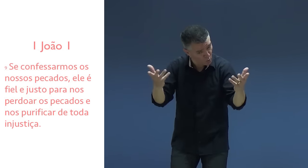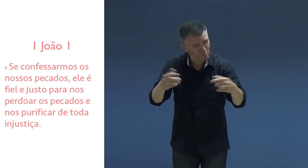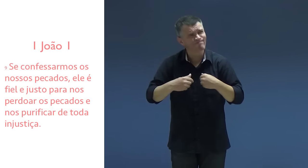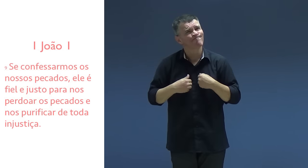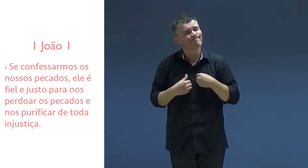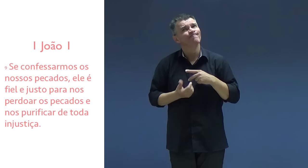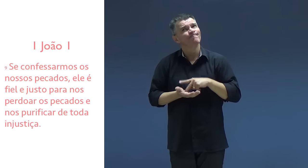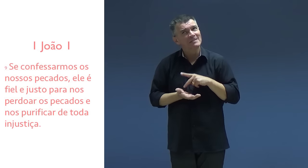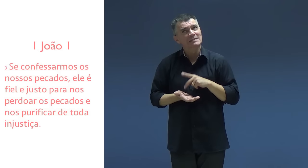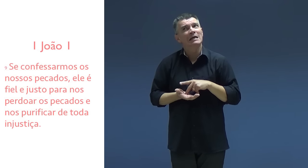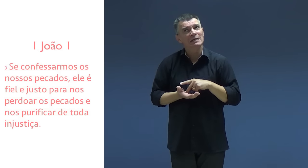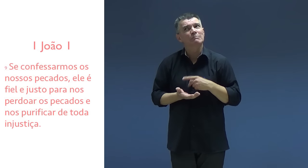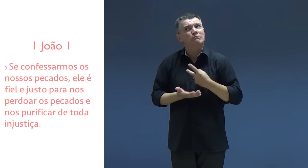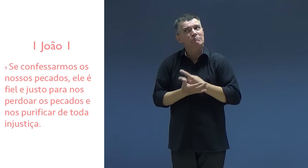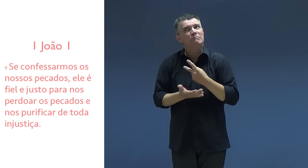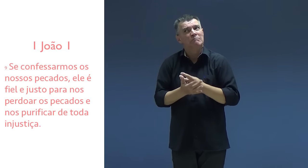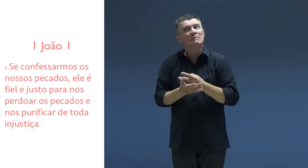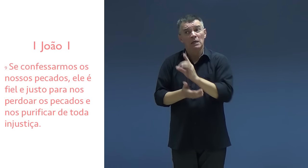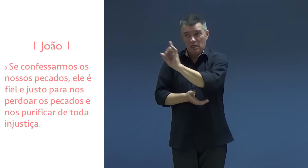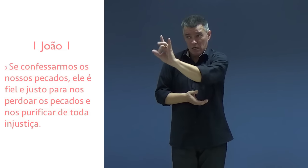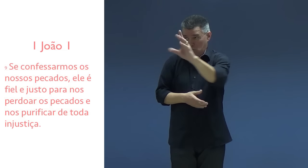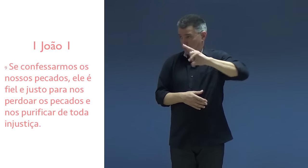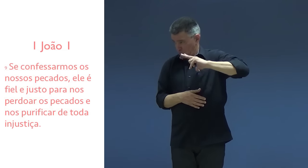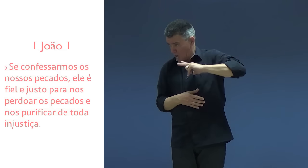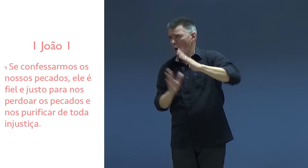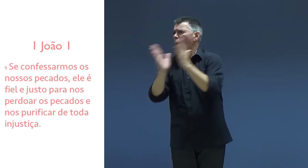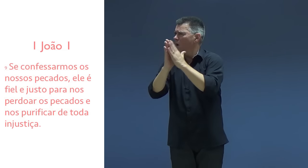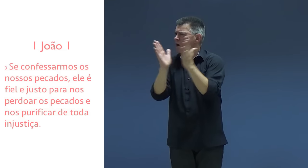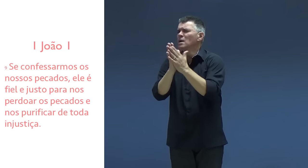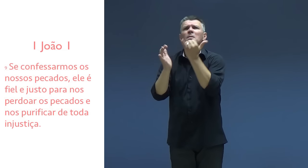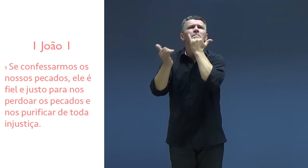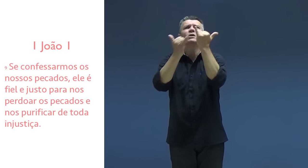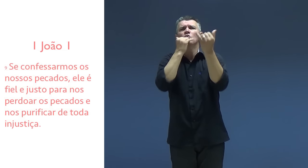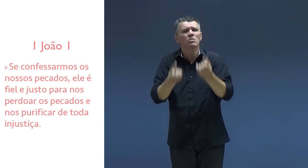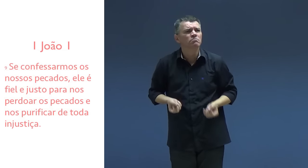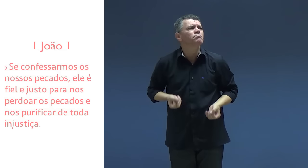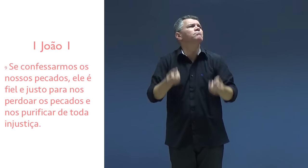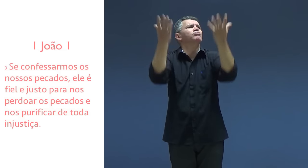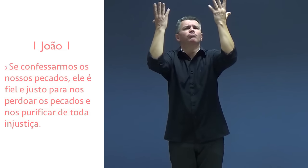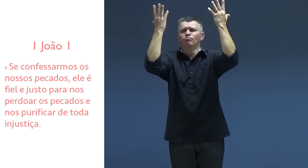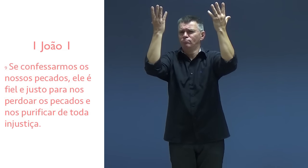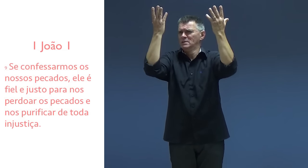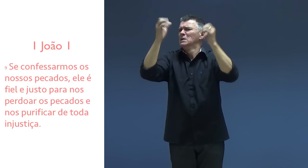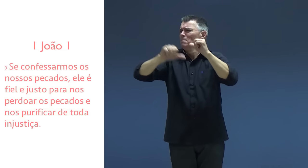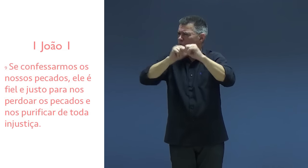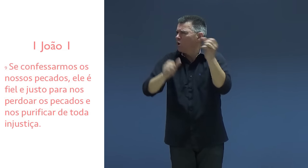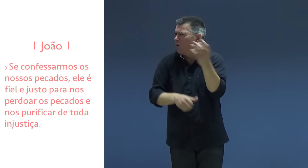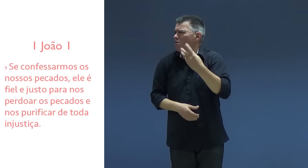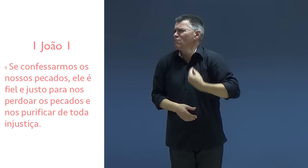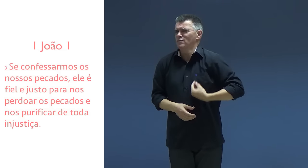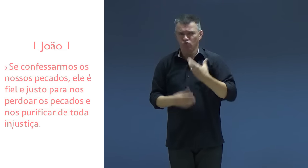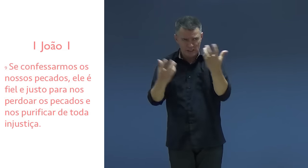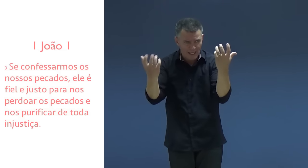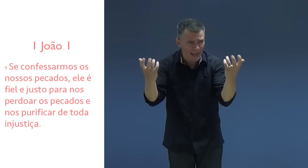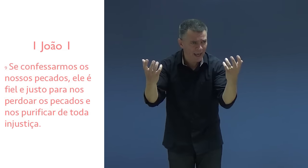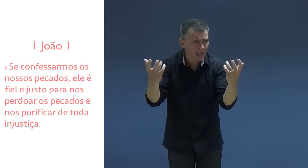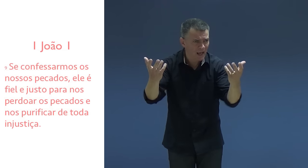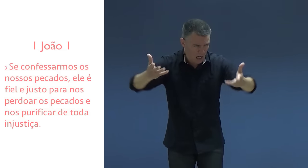Próximo. Então agora você precisa ir. É verdade, é verdade. Cada um, o seu particular, peça perdão, entregue para Deus, peça uma nova